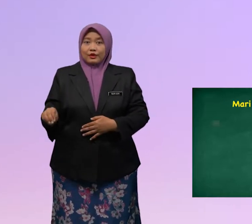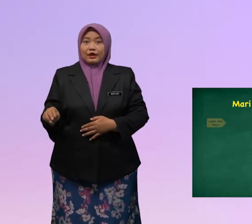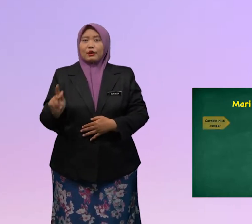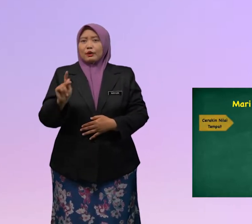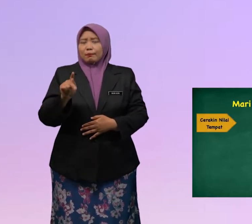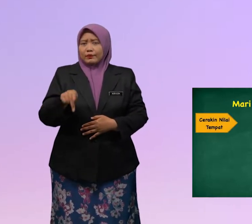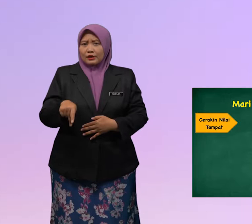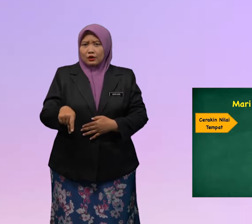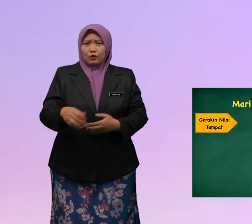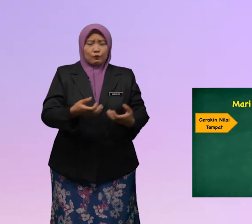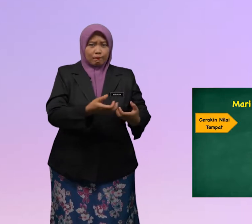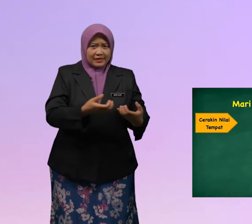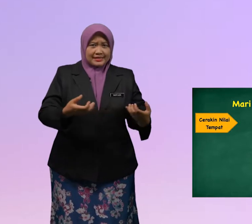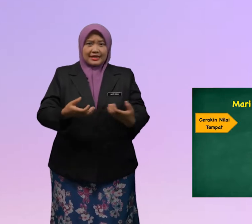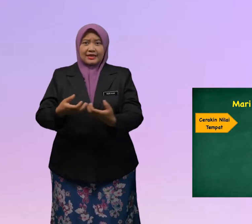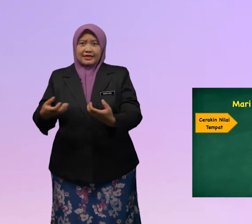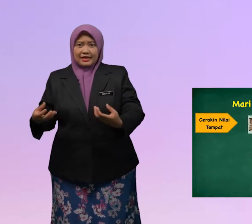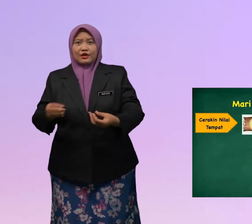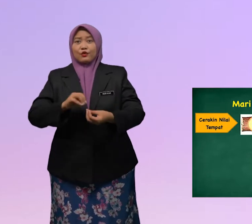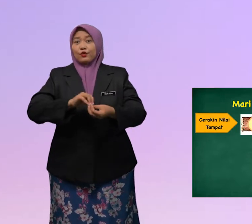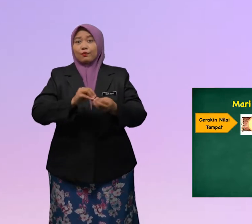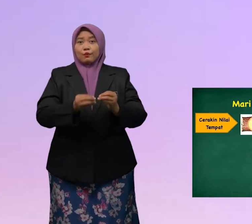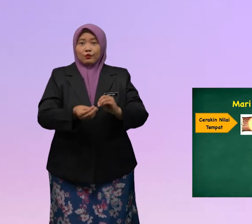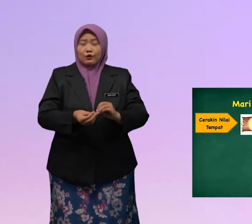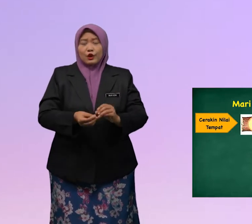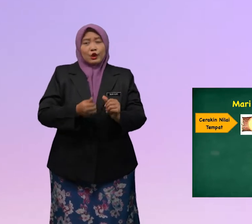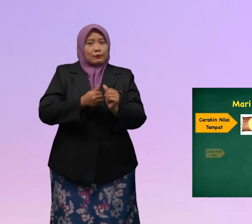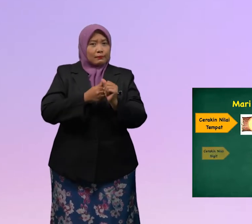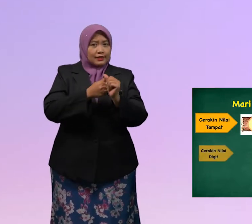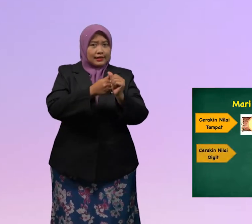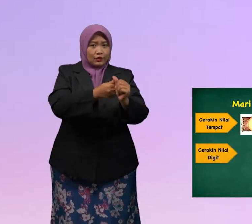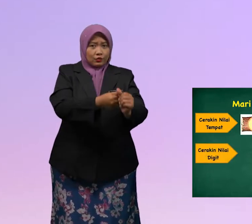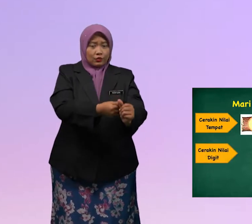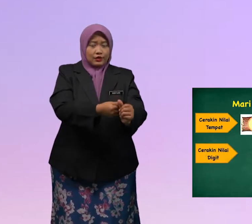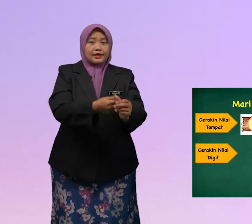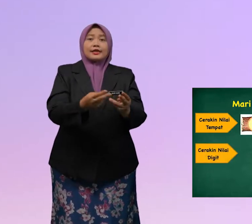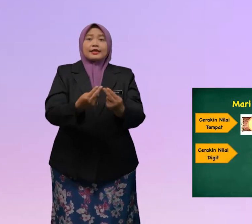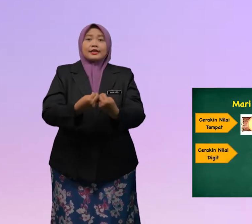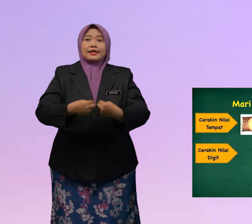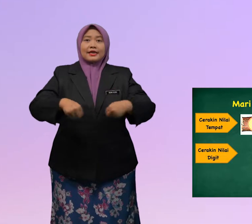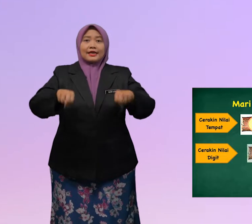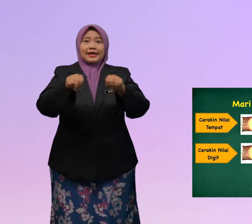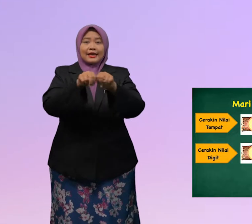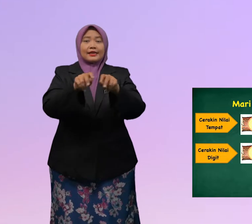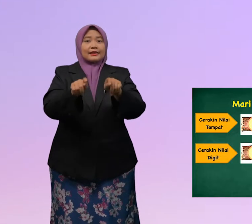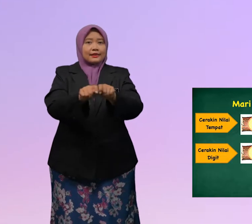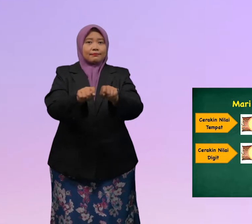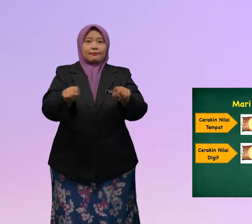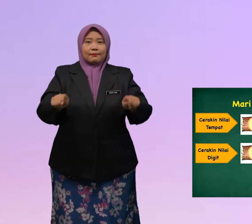Murid-murid perlu pisahkan nombor mengikut nilai